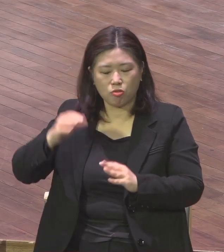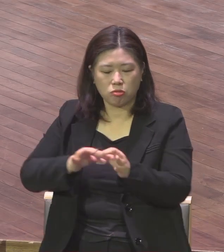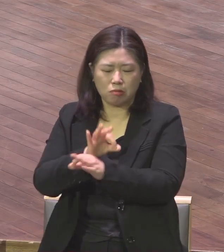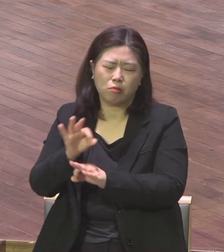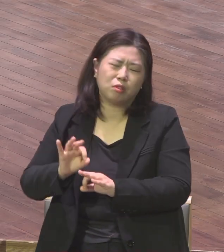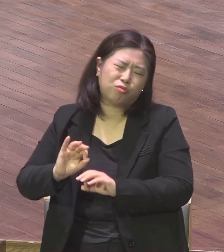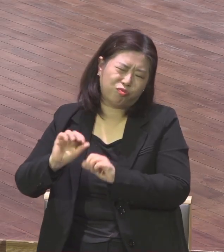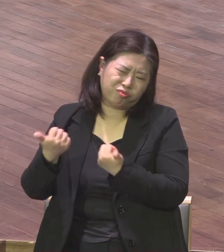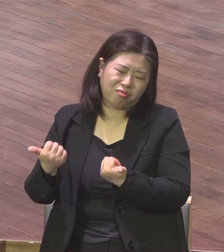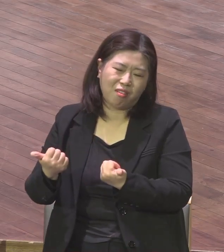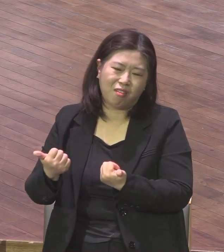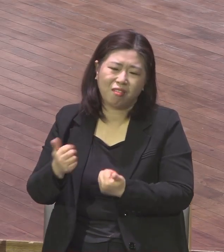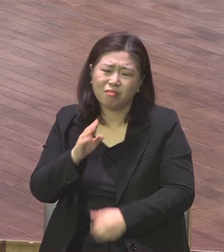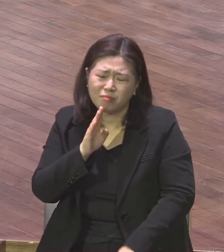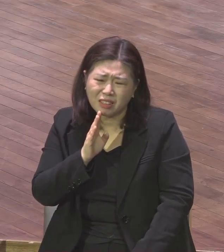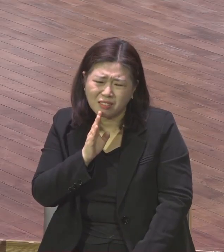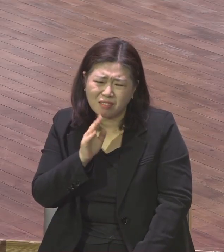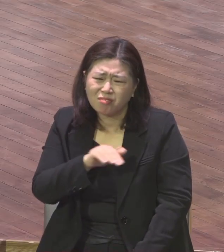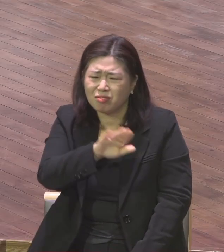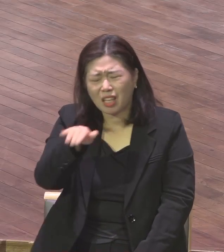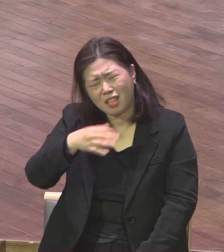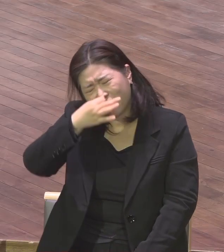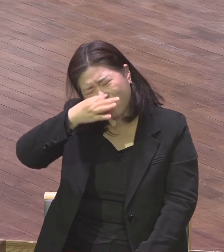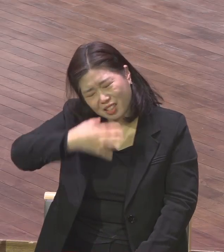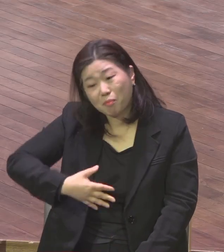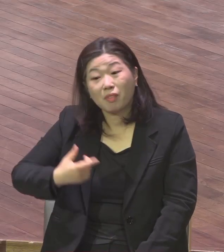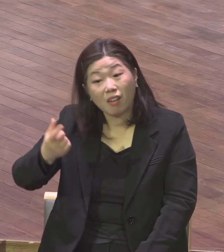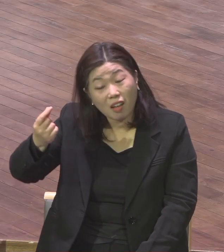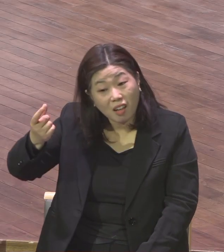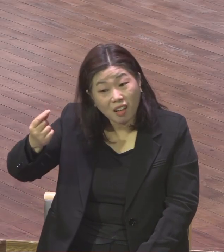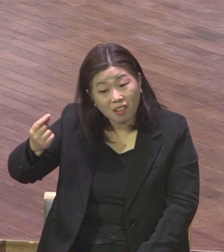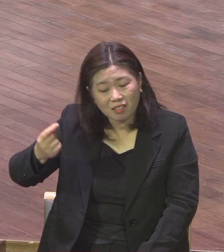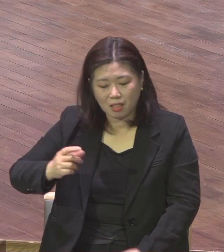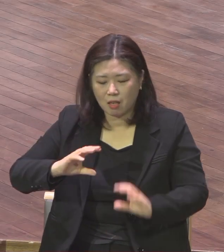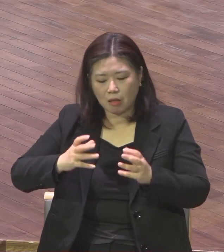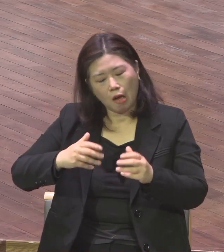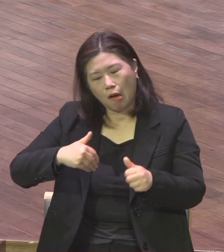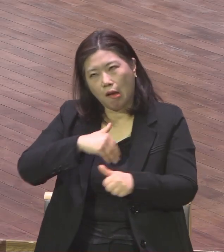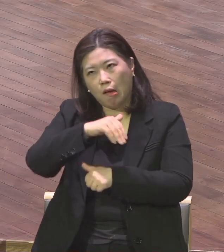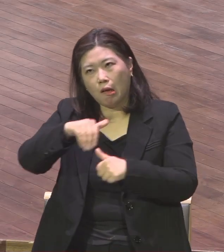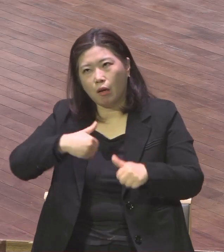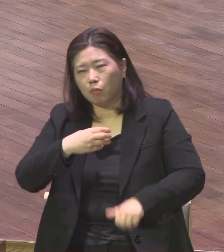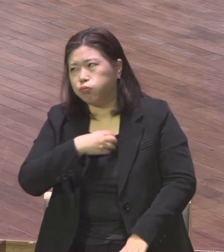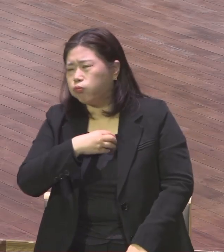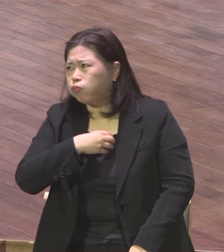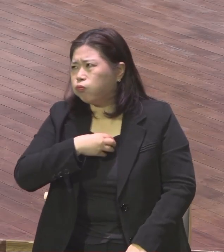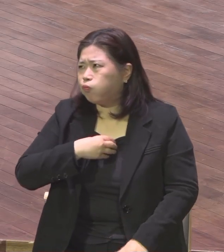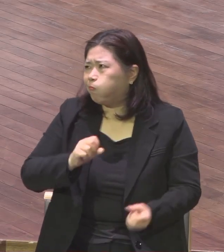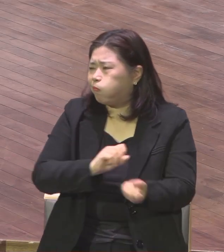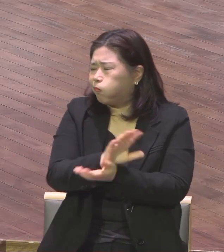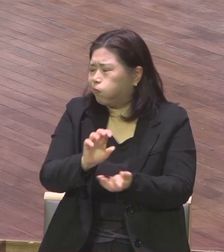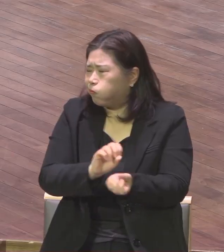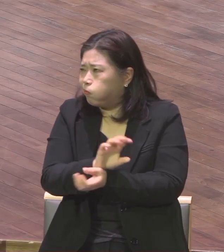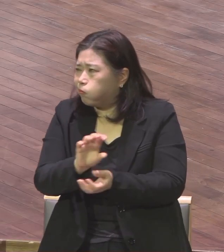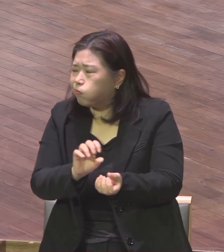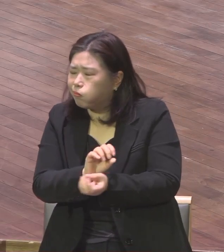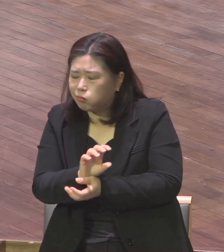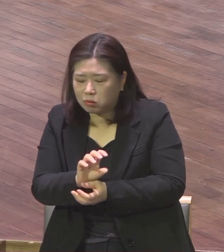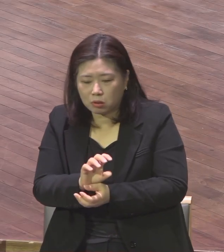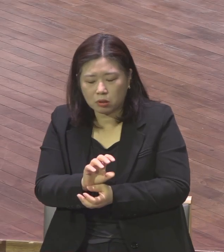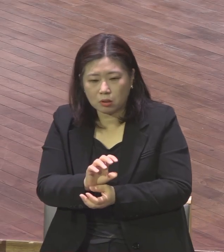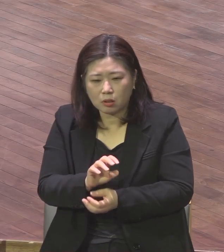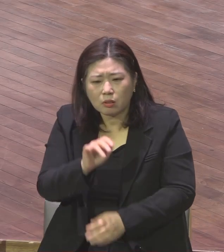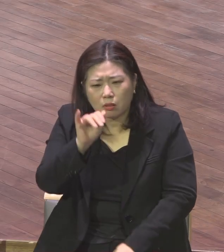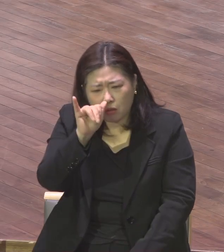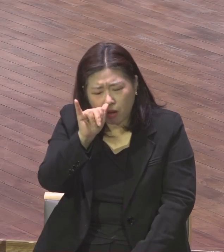안 좋습니다. 모두 다 힘들다 그럽니다. 나라가 불안하고 사회적 혼란이 지금 가중되고 있고 신앙생활 하는데도